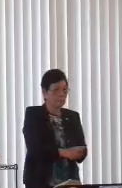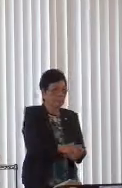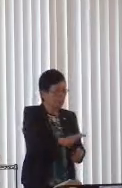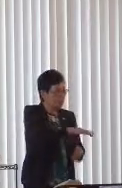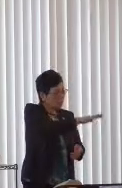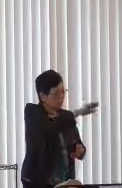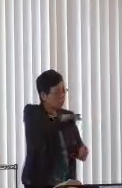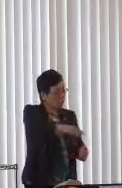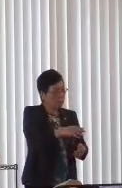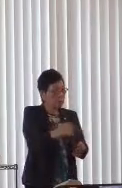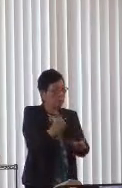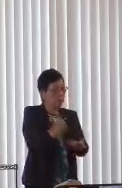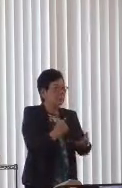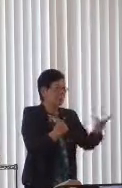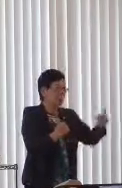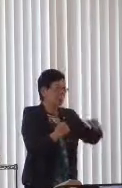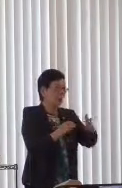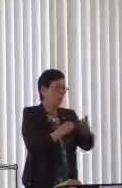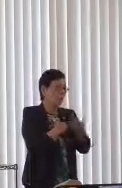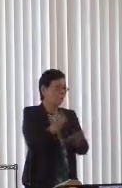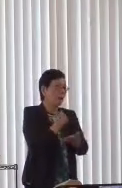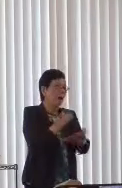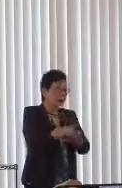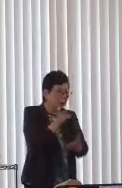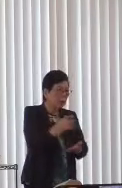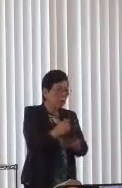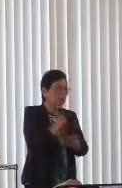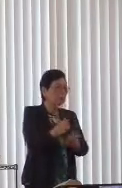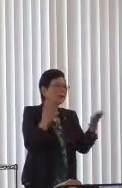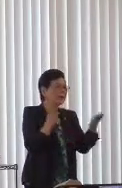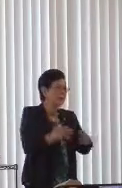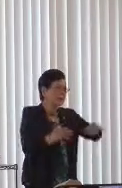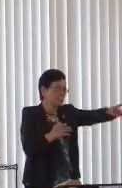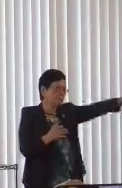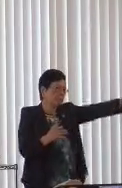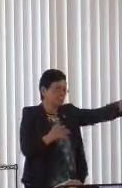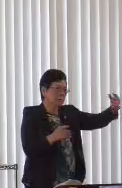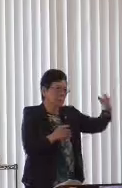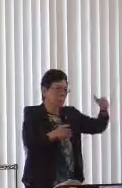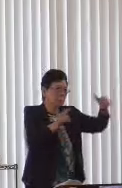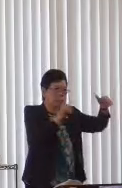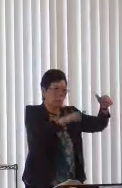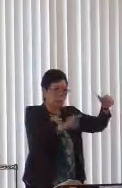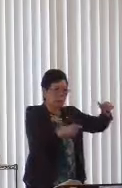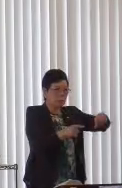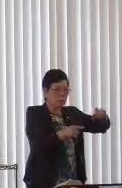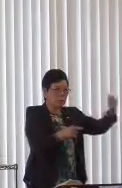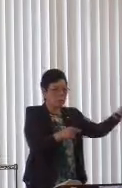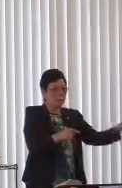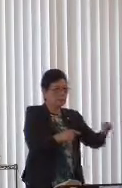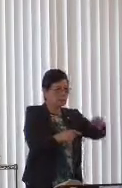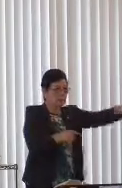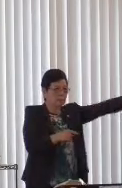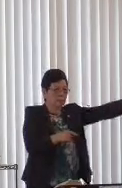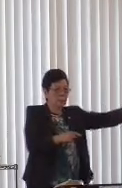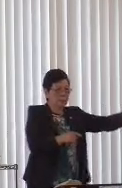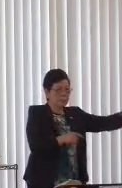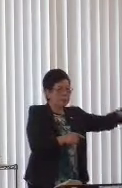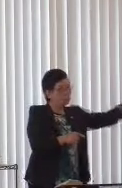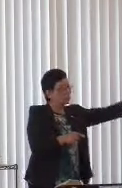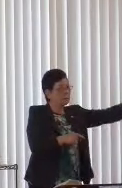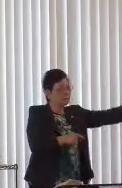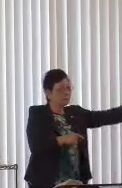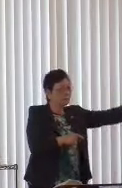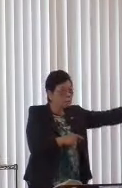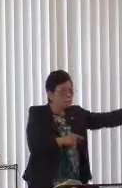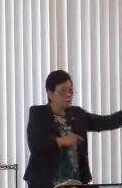たちは、持ってない人たちは買いに行って、で帰ってきたらもう扉が閉まって入れてもらえなかったってですね、意地悪ですよね。入れてあげ